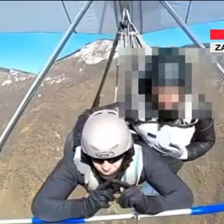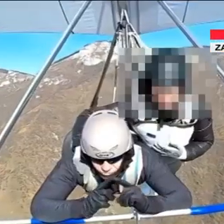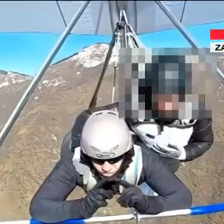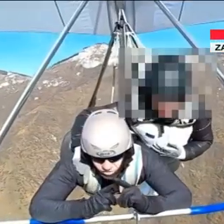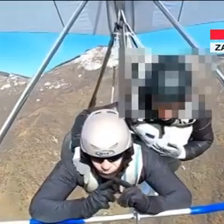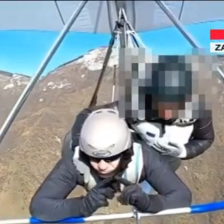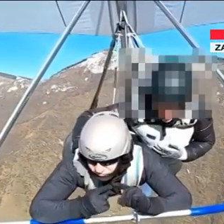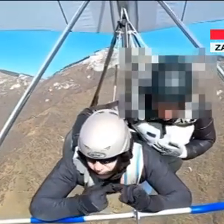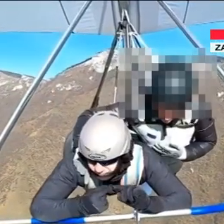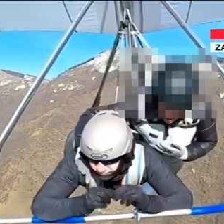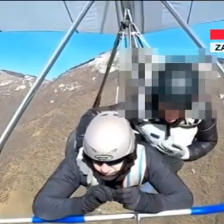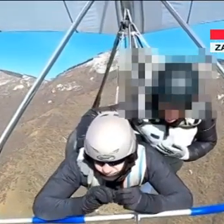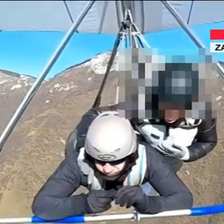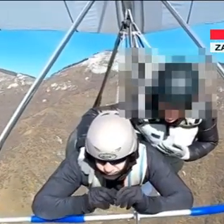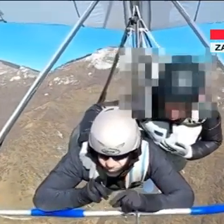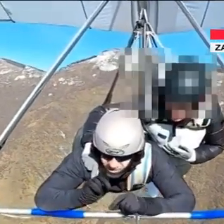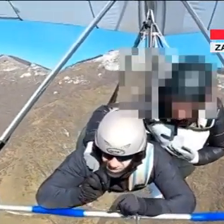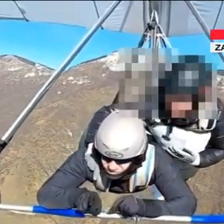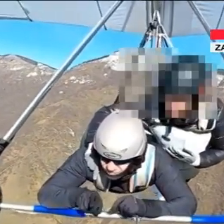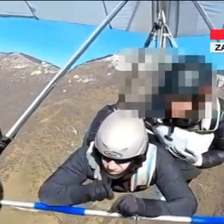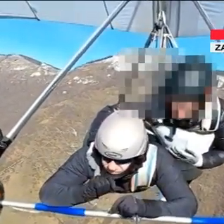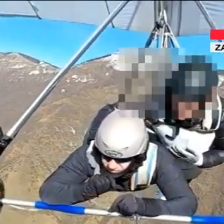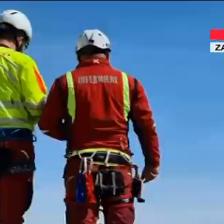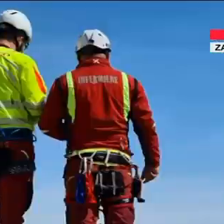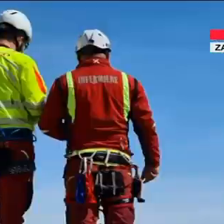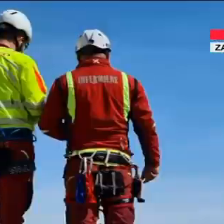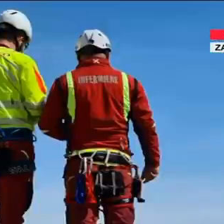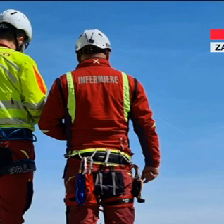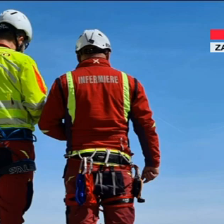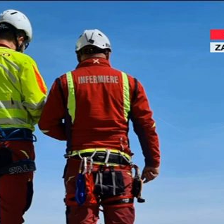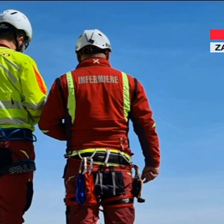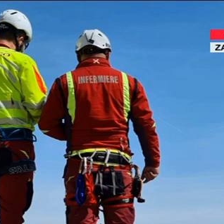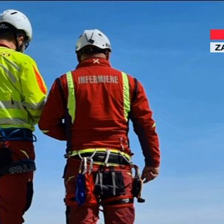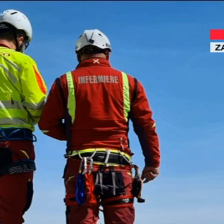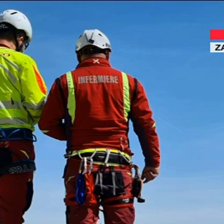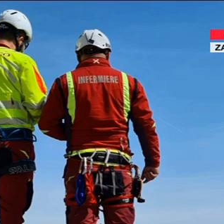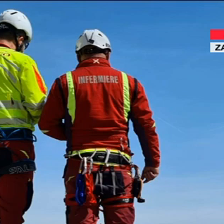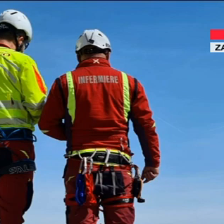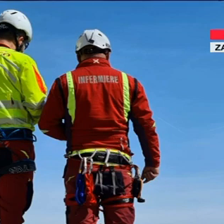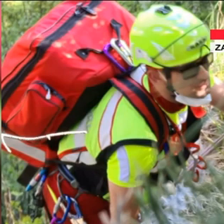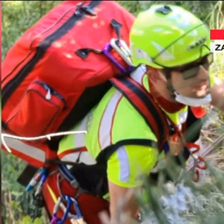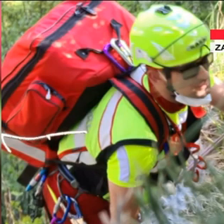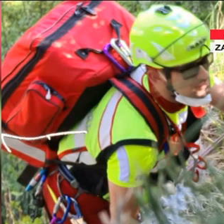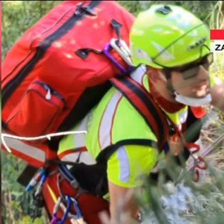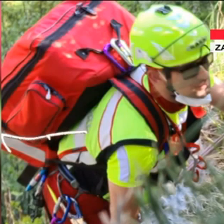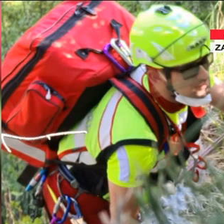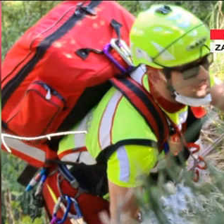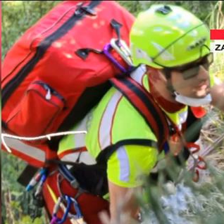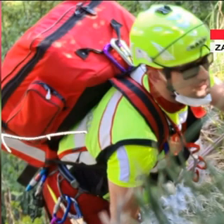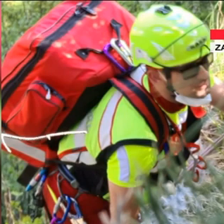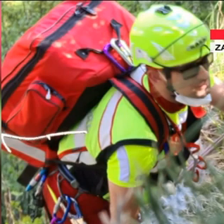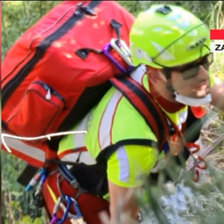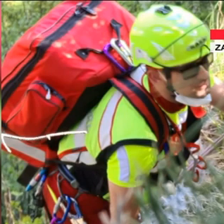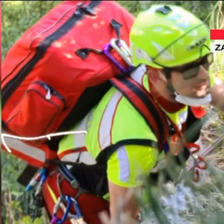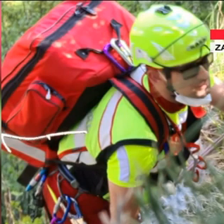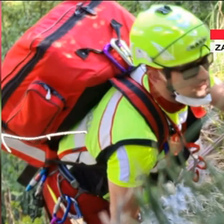subito conseguenze gravi. La ricerca di Baratto è iniziata immediatamente e solo dopo ore gli uomini del soccorso alpino e quelli del SUEM hanno trovato il suo